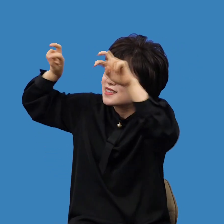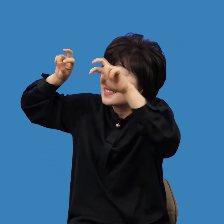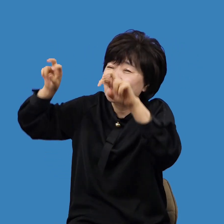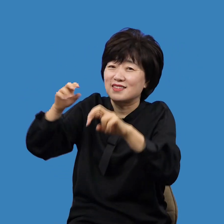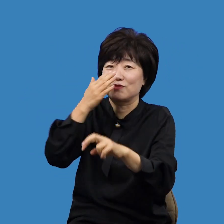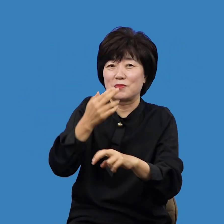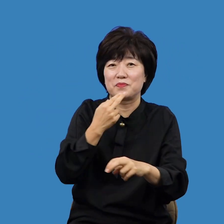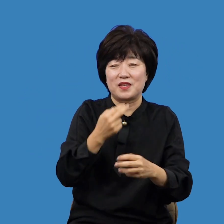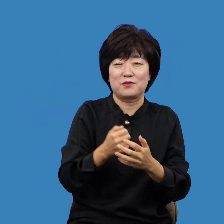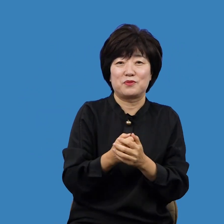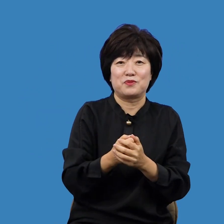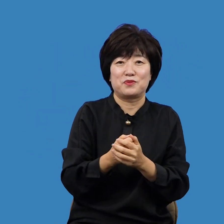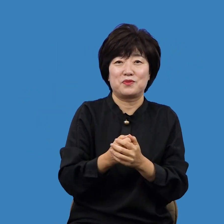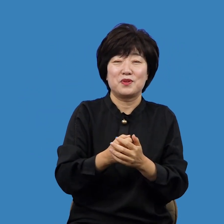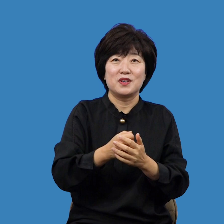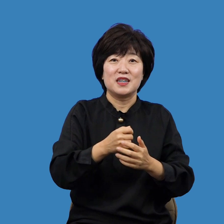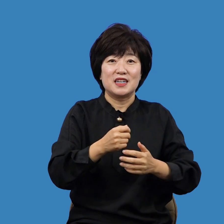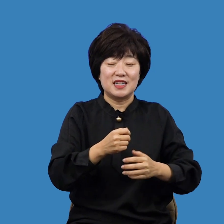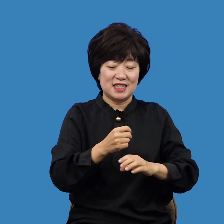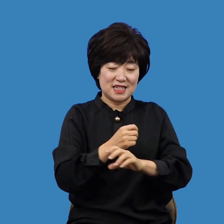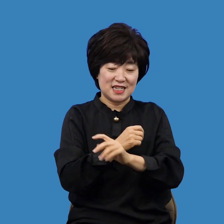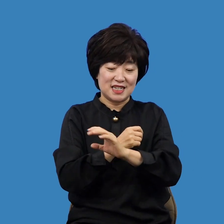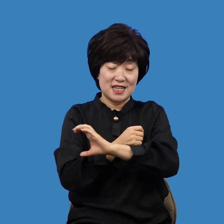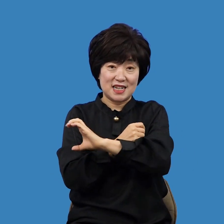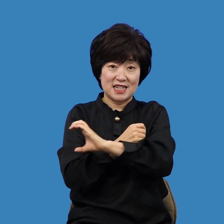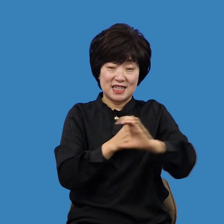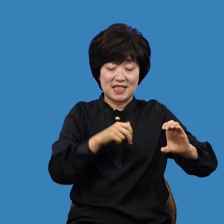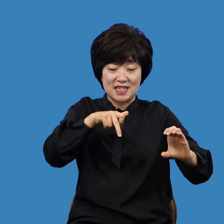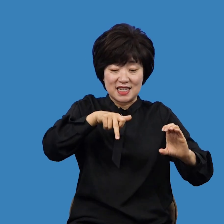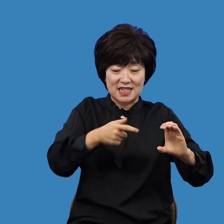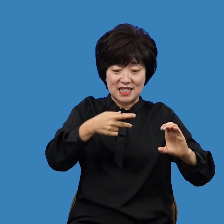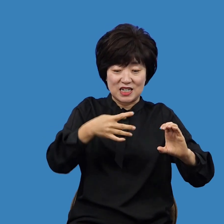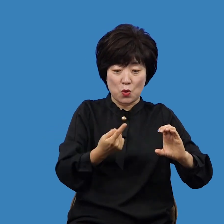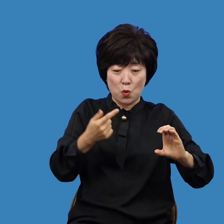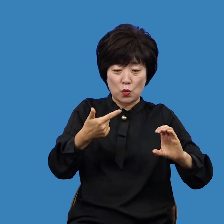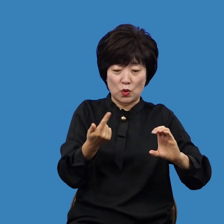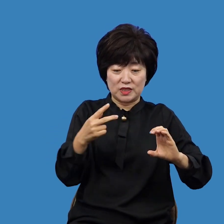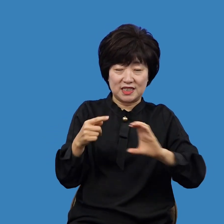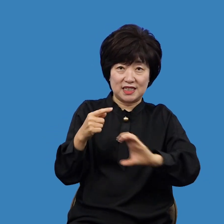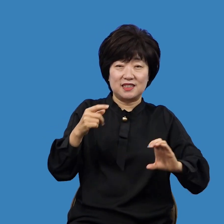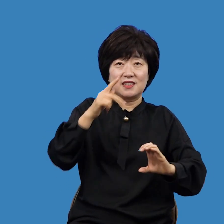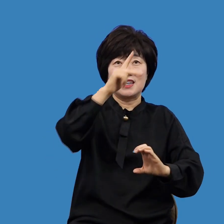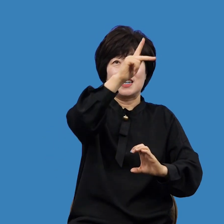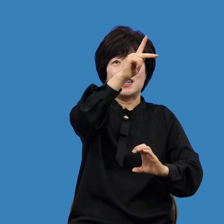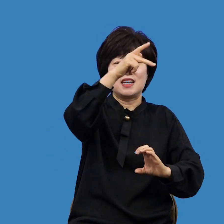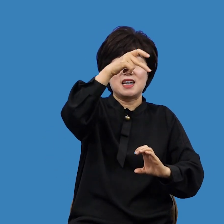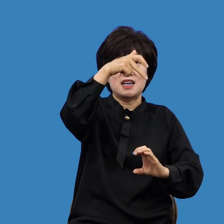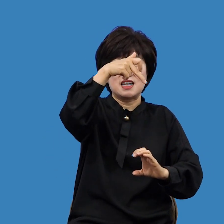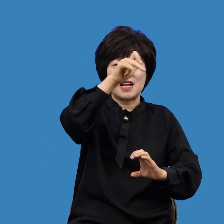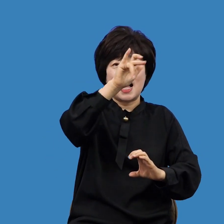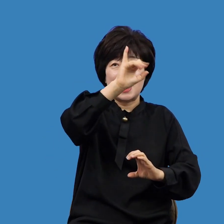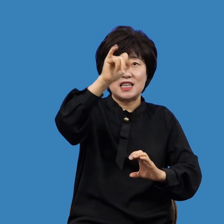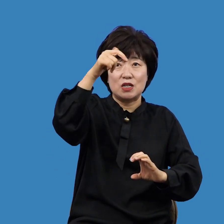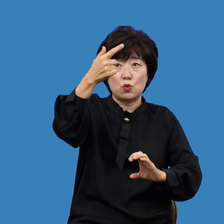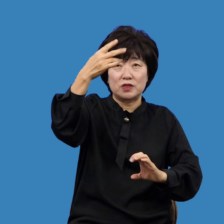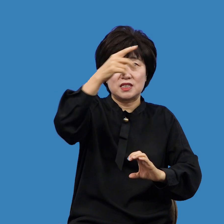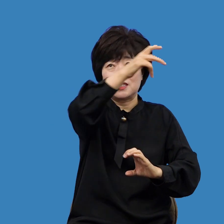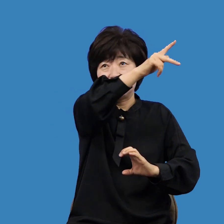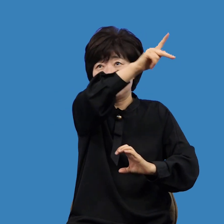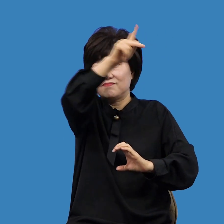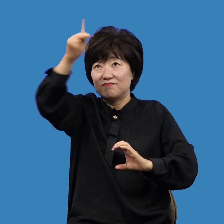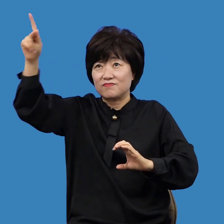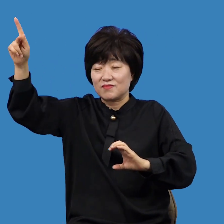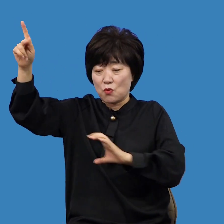있고 그다음에 영이 역사하는 카이로스의 시공간이 있는데 이것은 완전히 분리된 거라는 거예요. 완전히 분리돼서